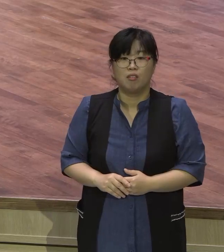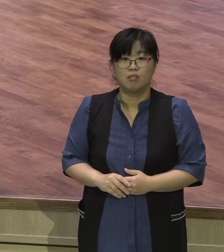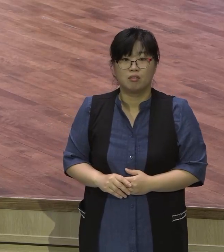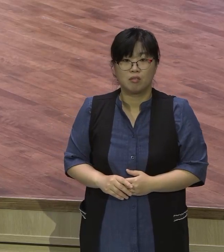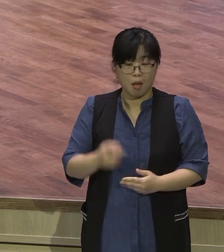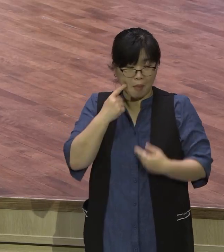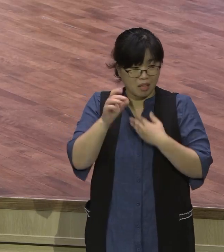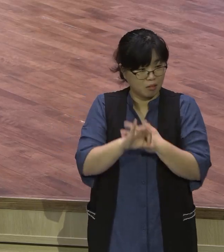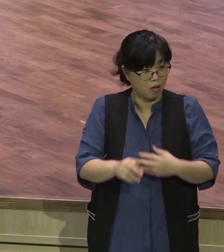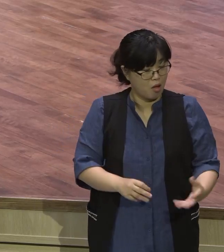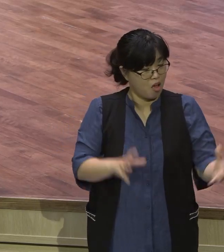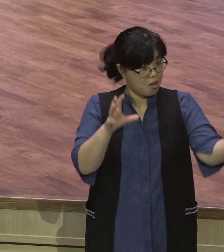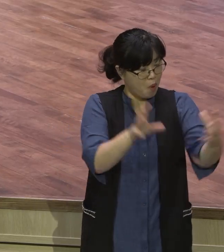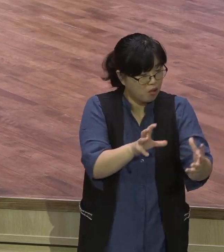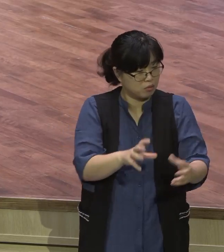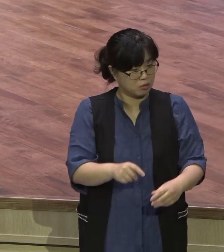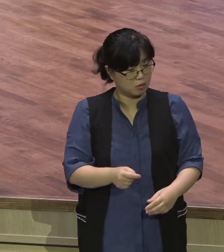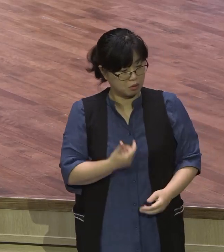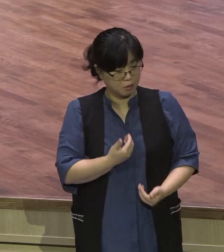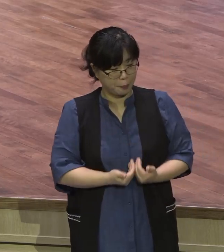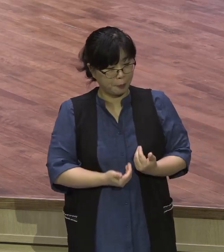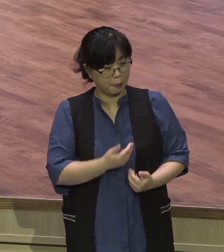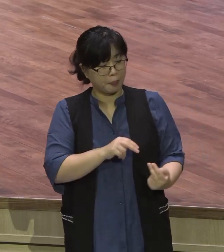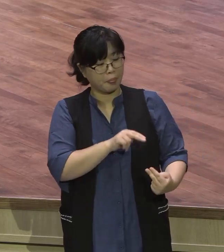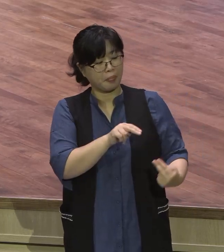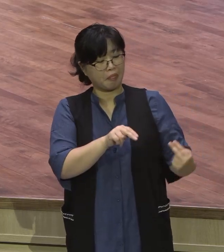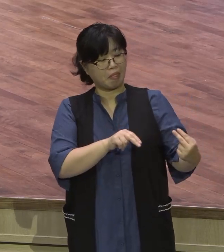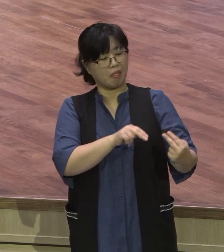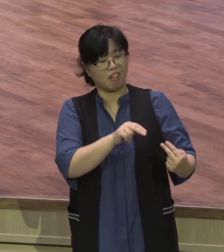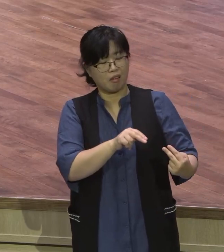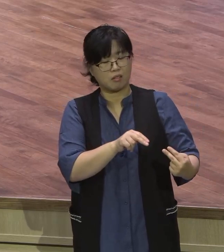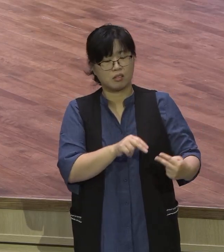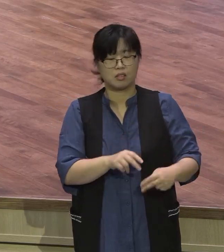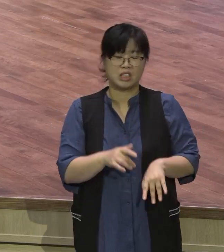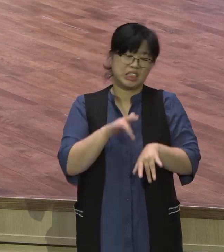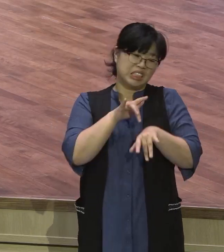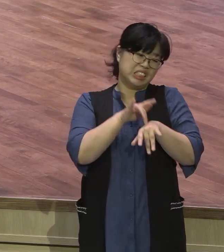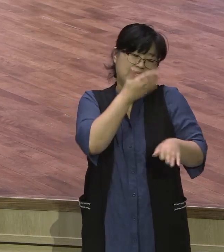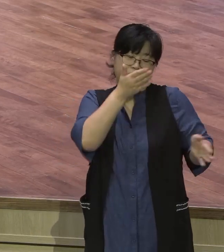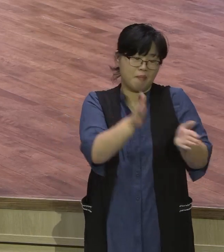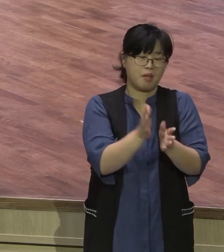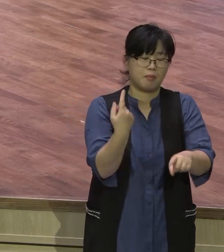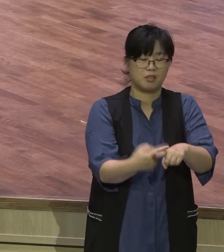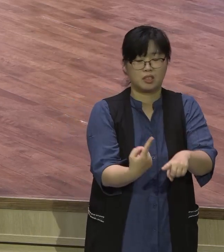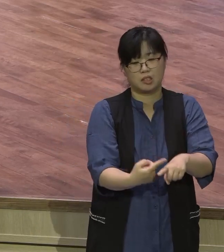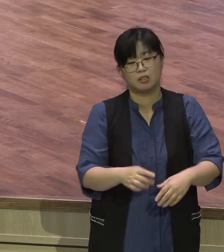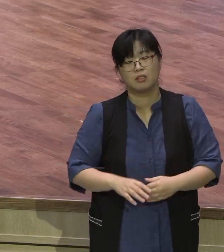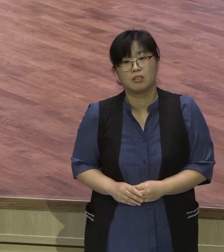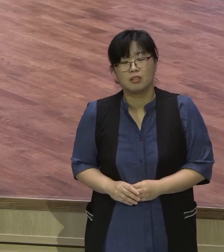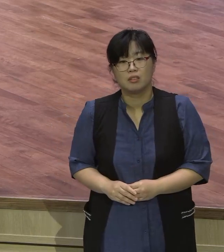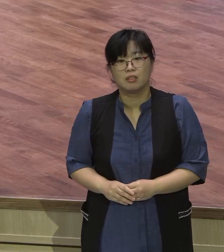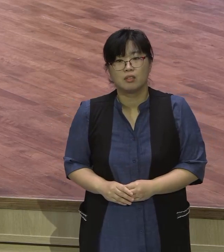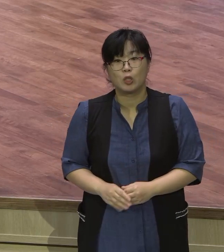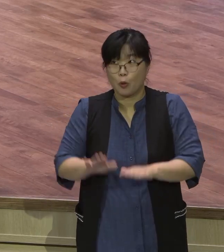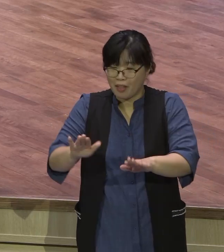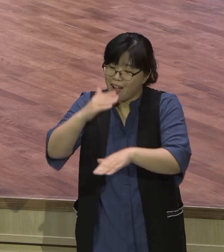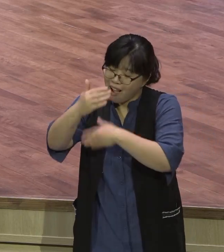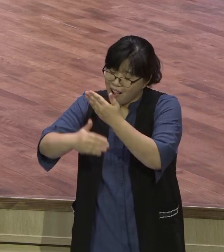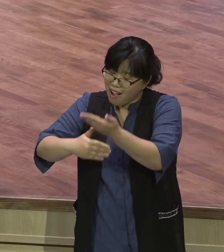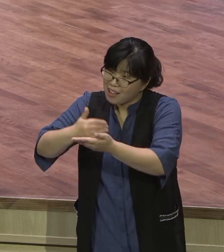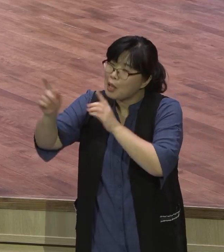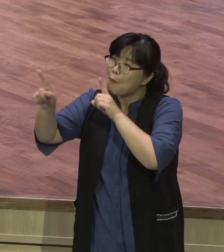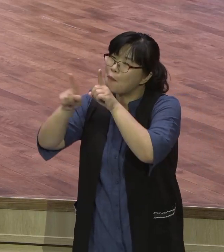사단 심부름이요 그거 다 사단 장난 장난에다 속아서 그래요 말씀대로 예배를 통해서 말씀 잡고